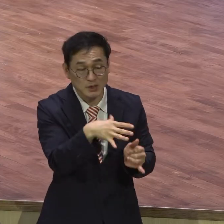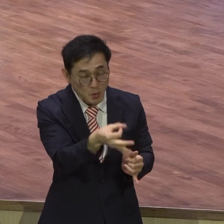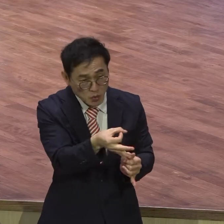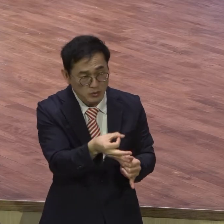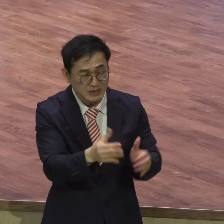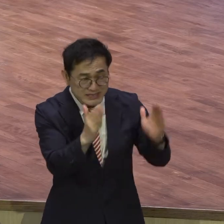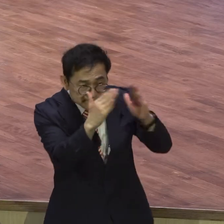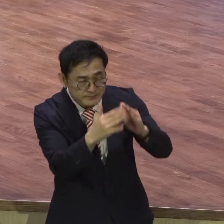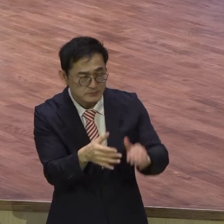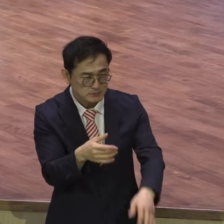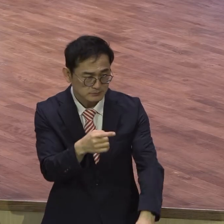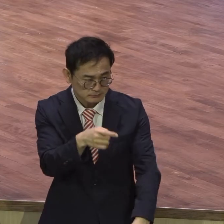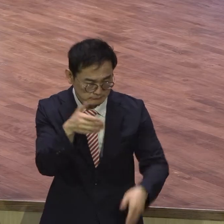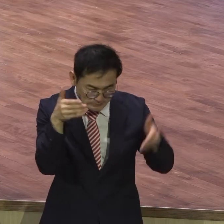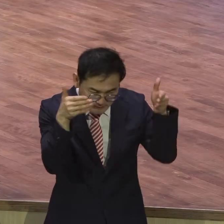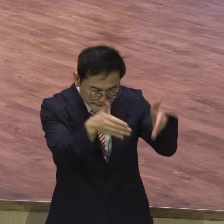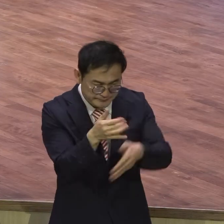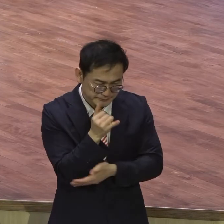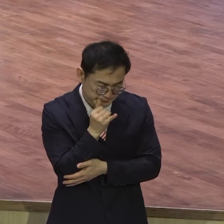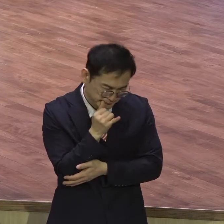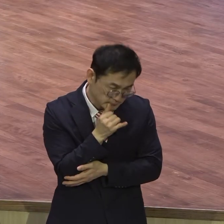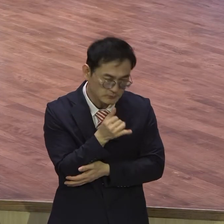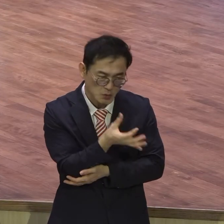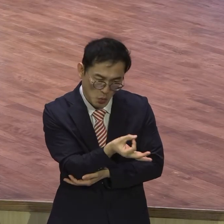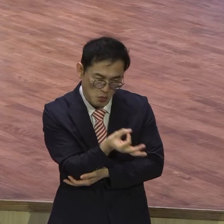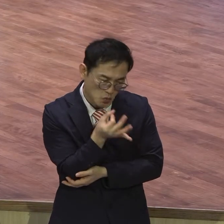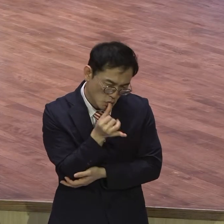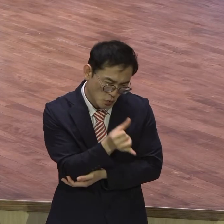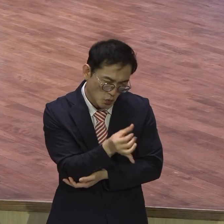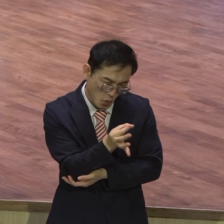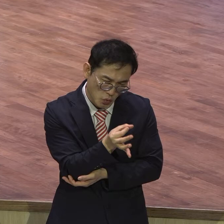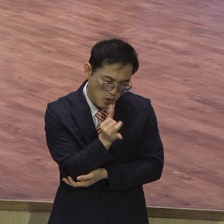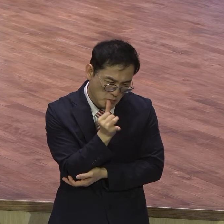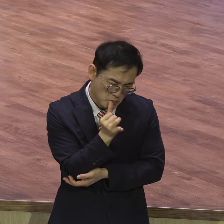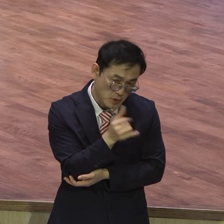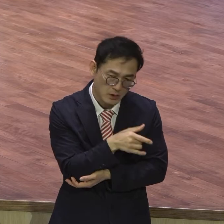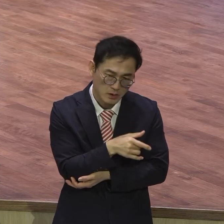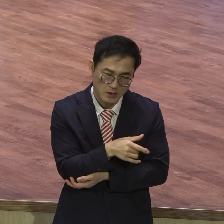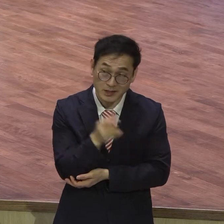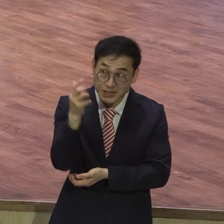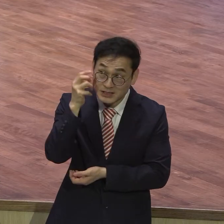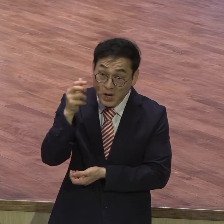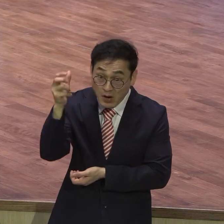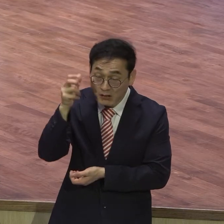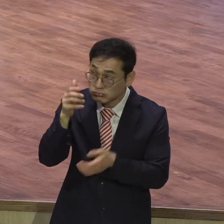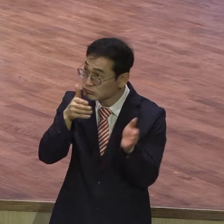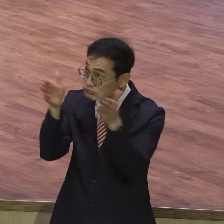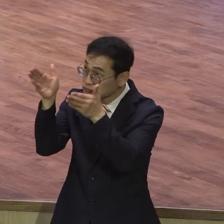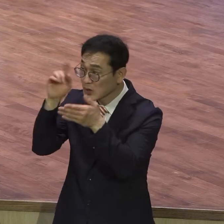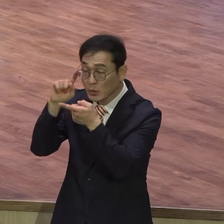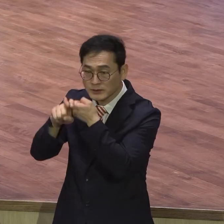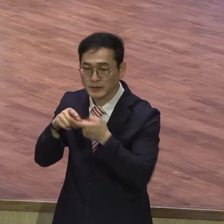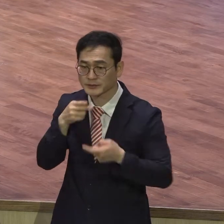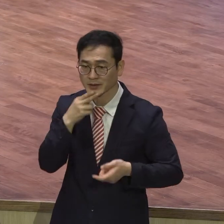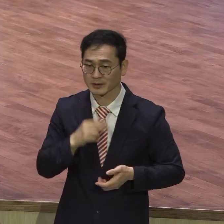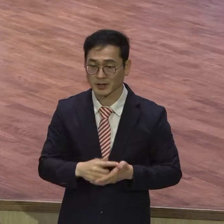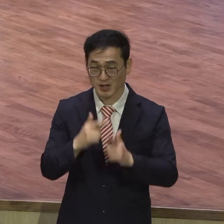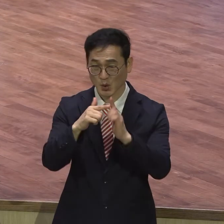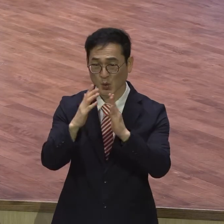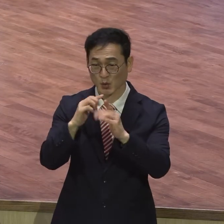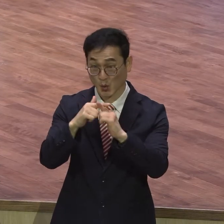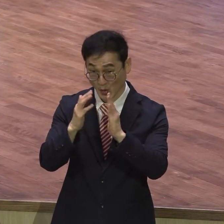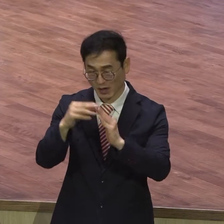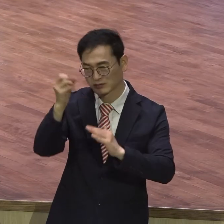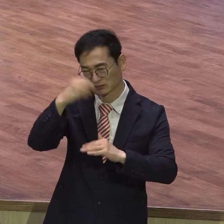잔학계나 그냥 어디서나 오직 돈 오직 돈 영진 거 하나도 없어요 교회 다니면 형식적인